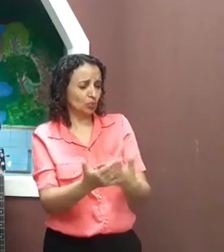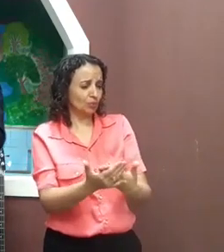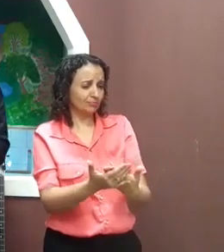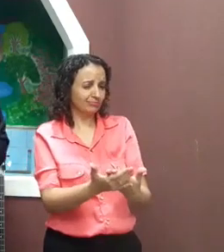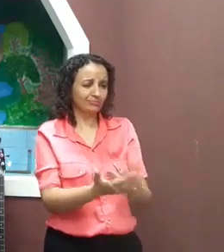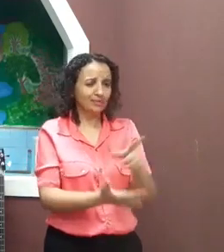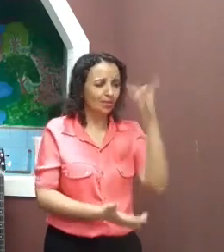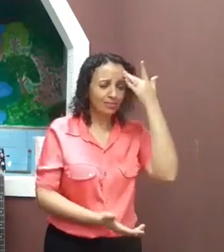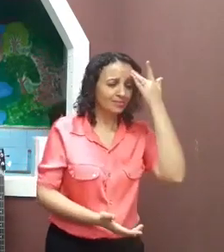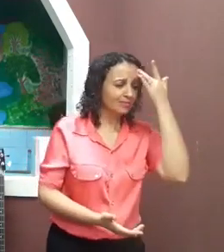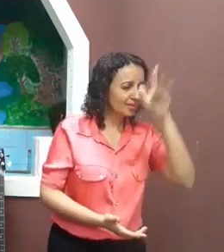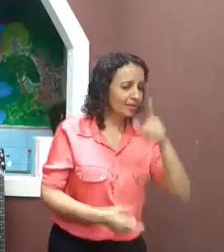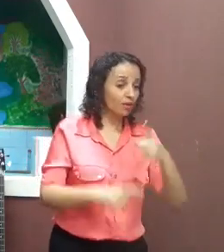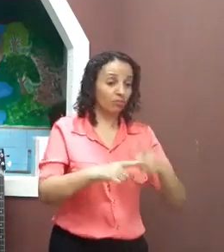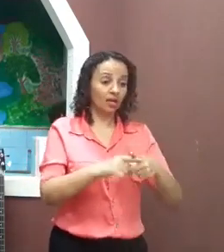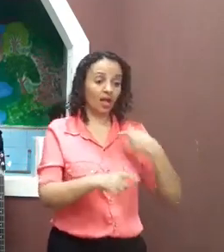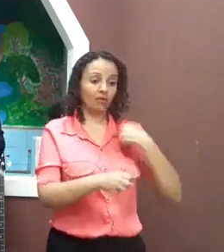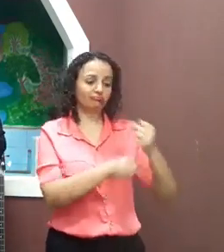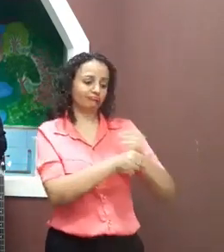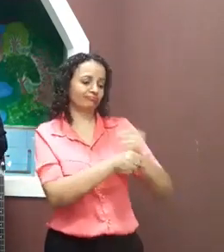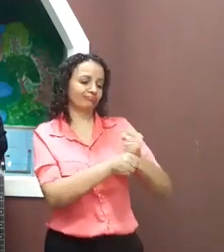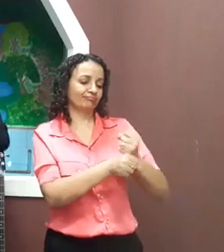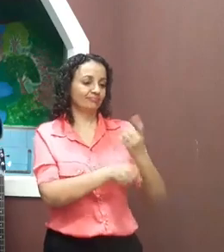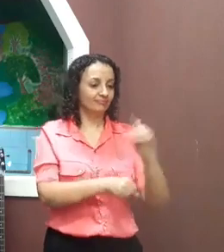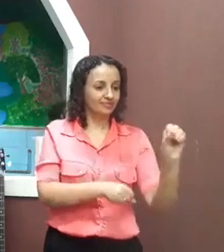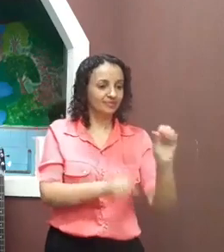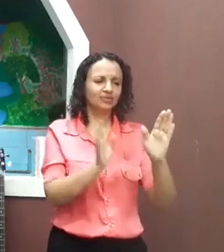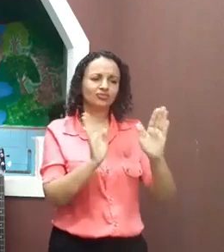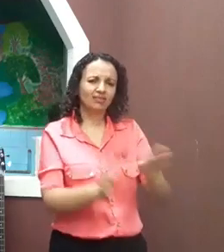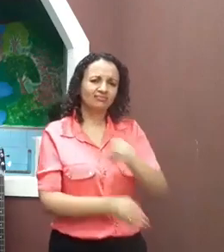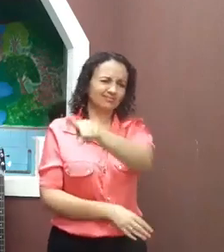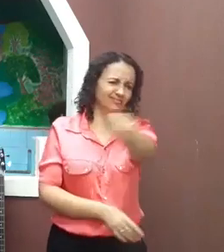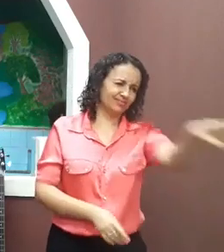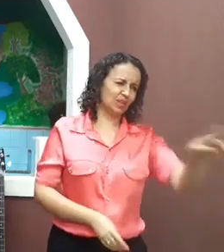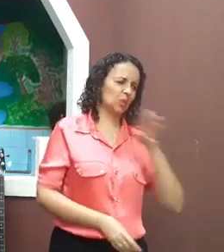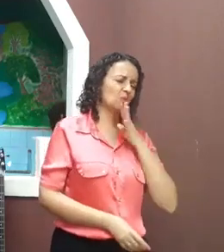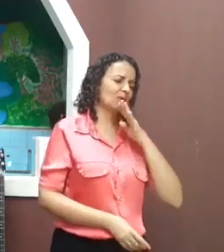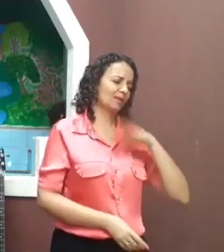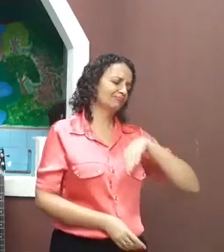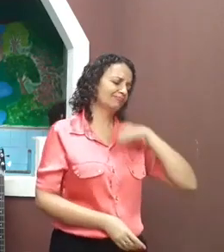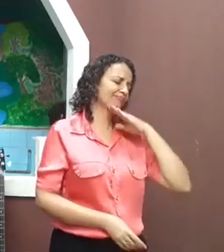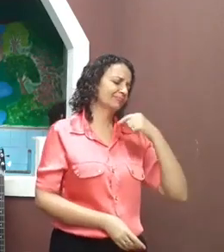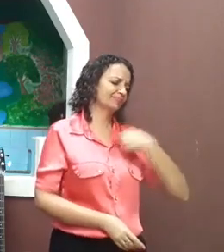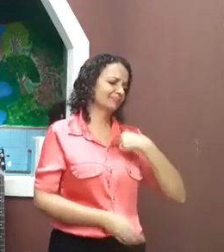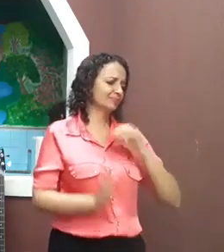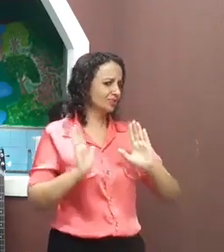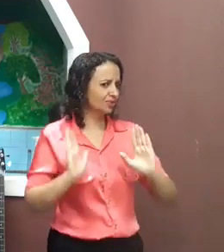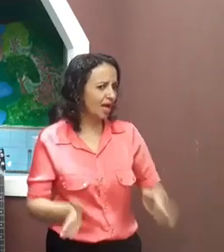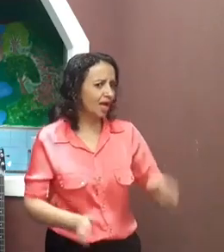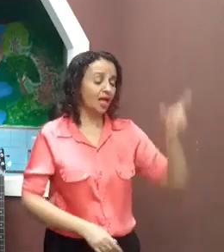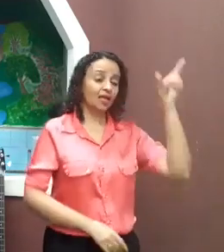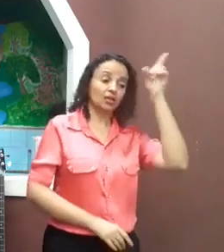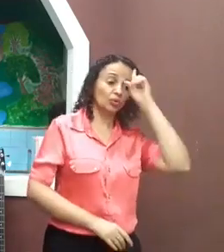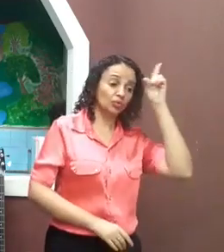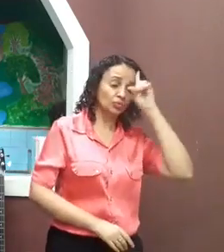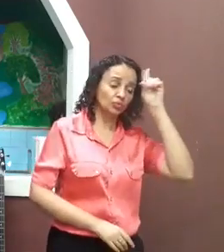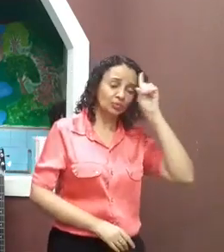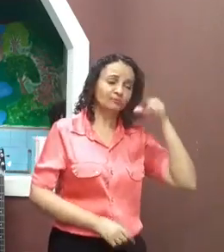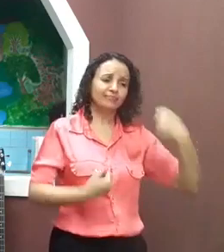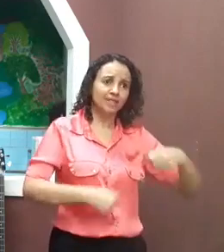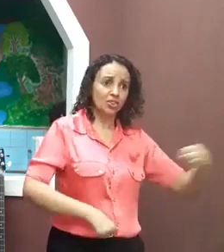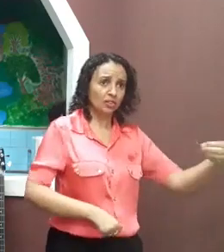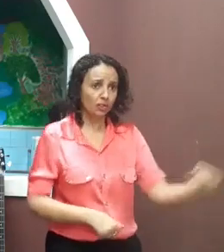eu já estou há 10 anos praticamente aqui, e você já me conhece, e eu tenho que cada dia trazer